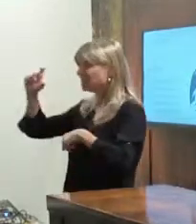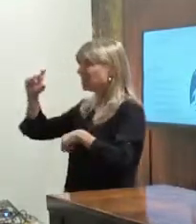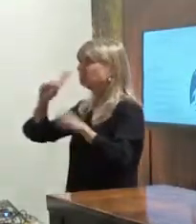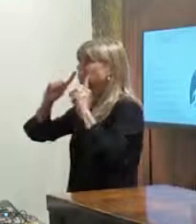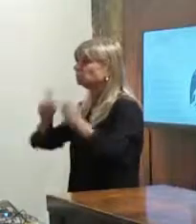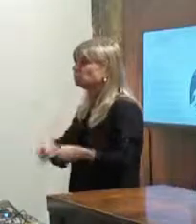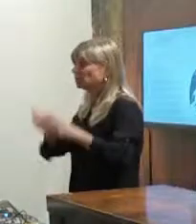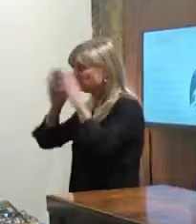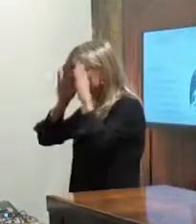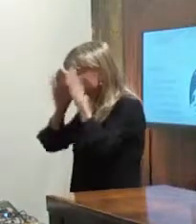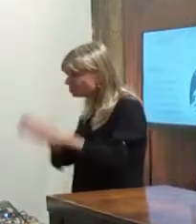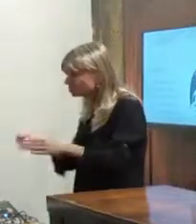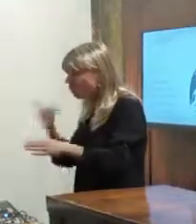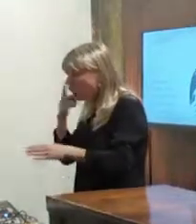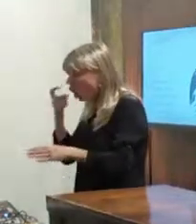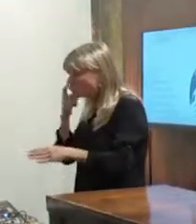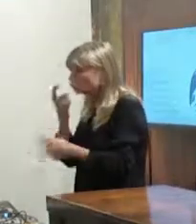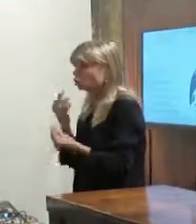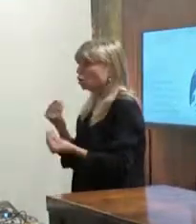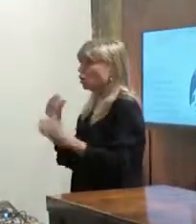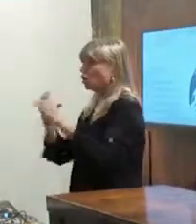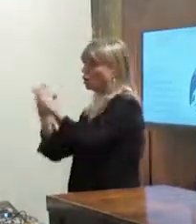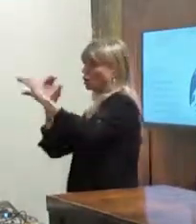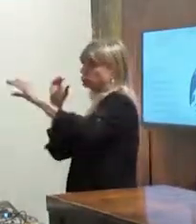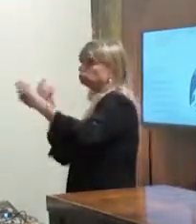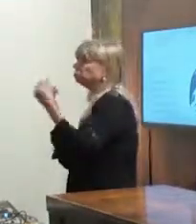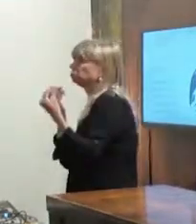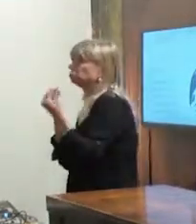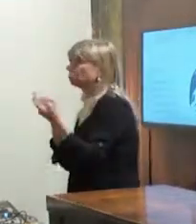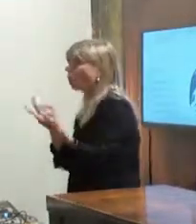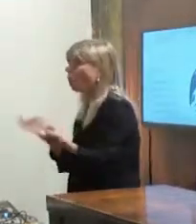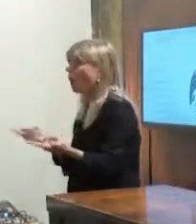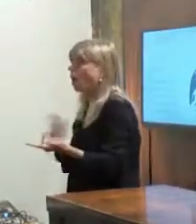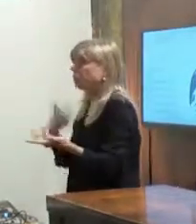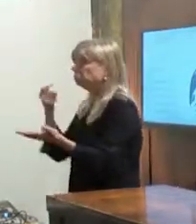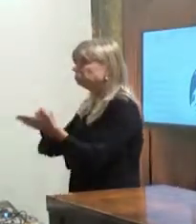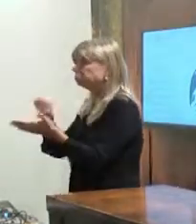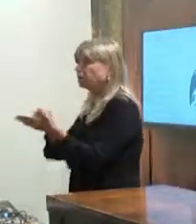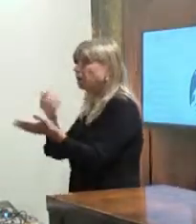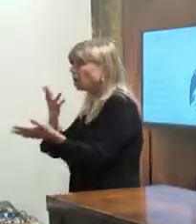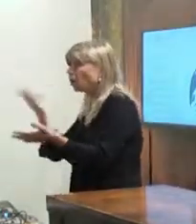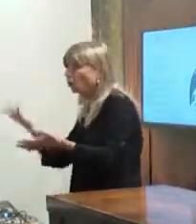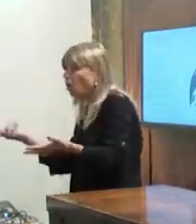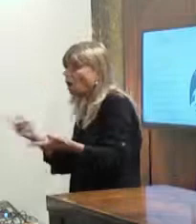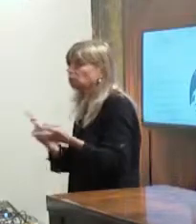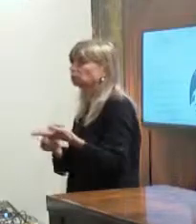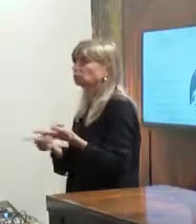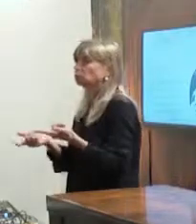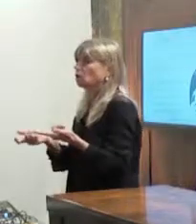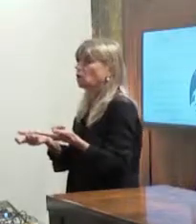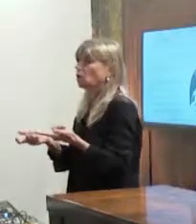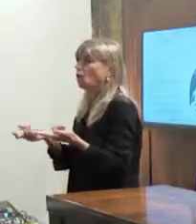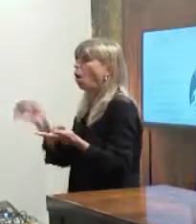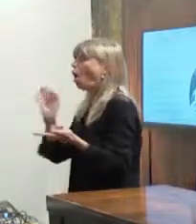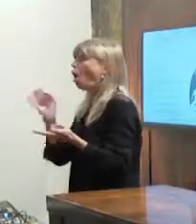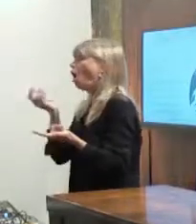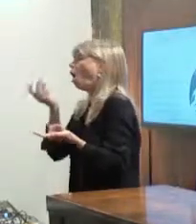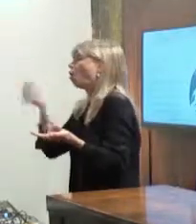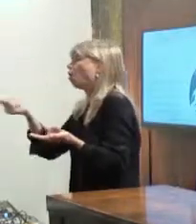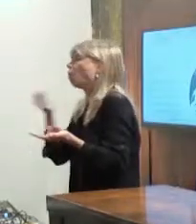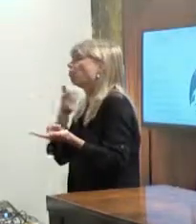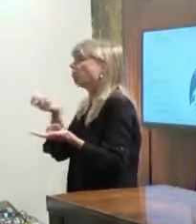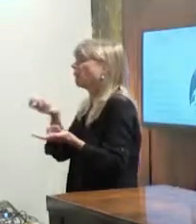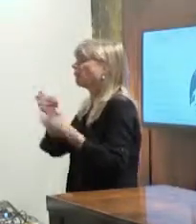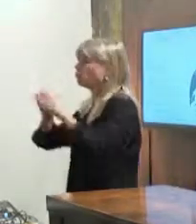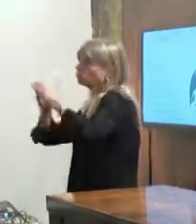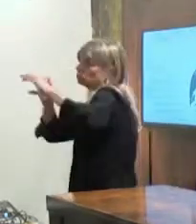lupa qué coches se compran, cuáles son los costos de esos coches, si no estamos comprando coches viejos en